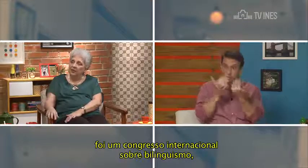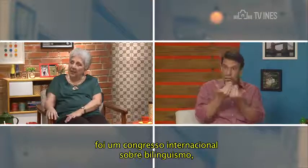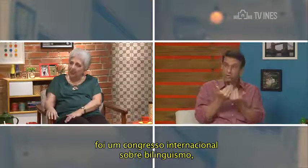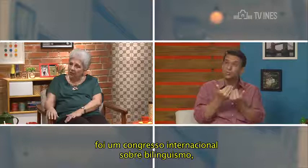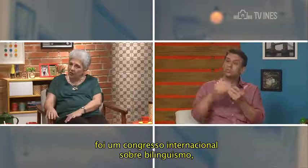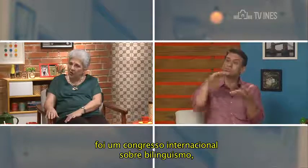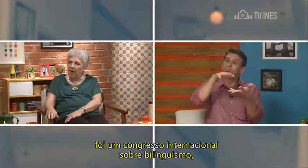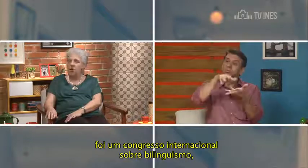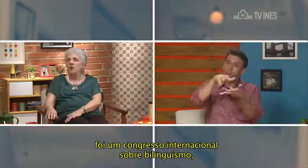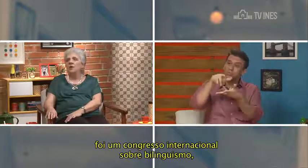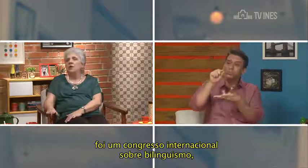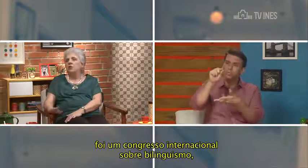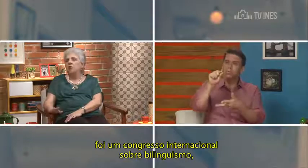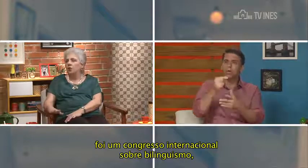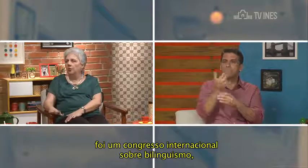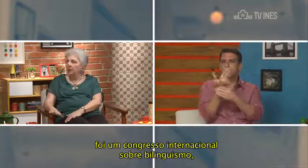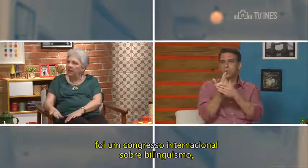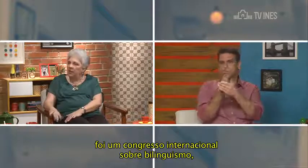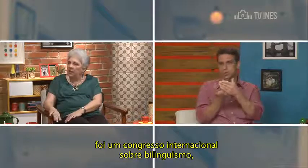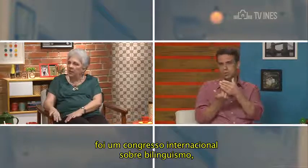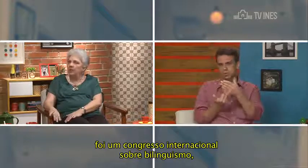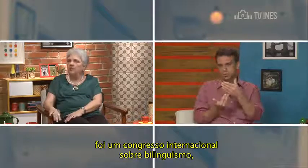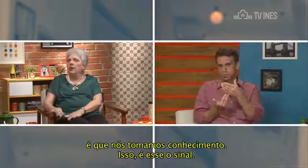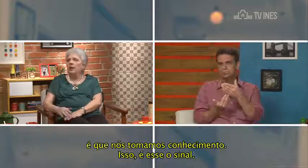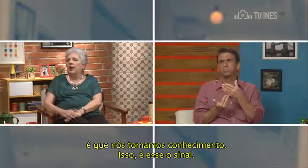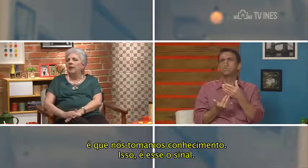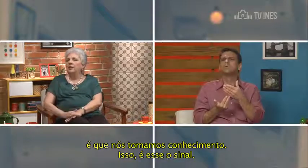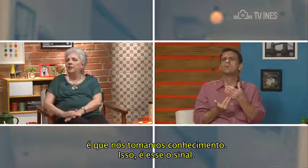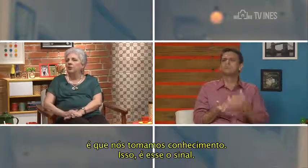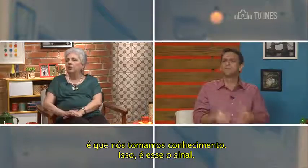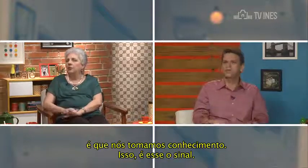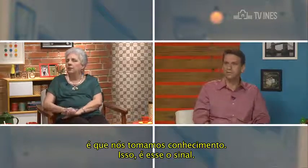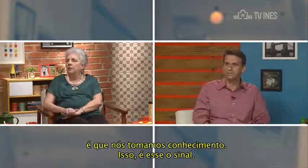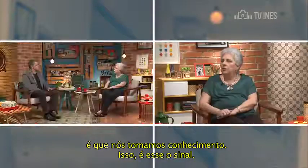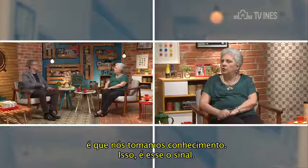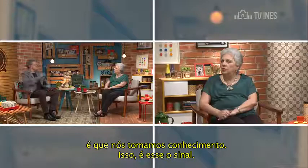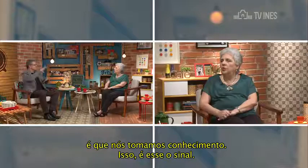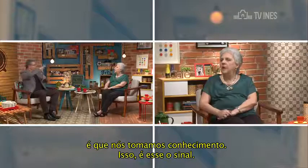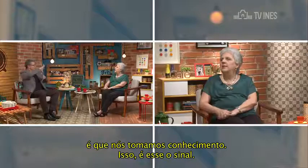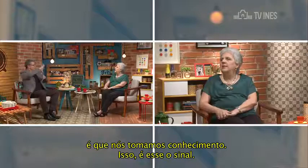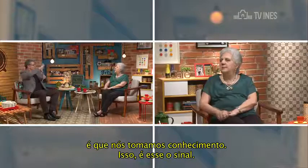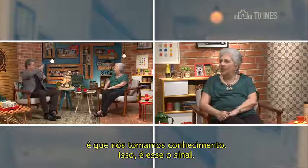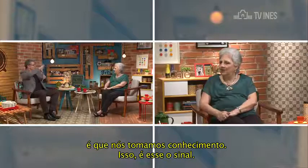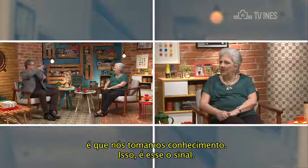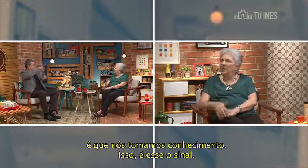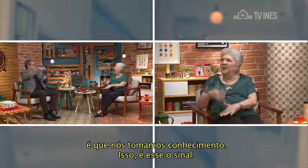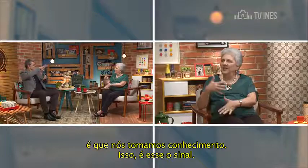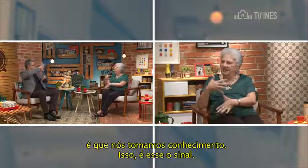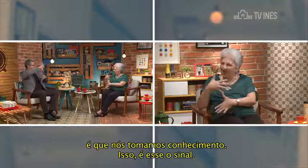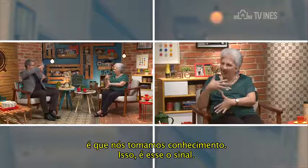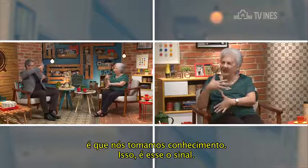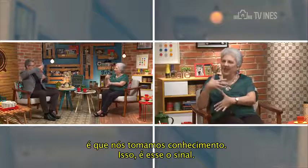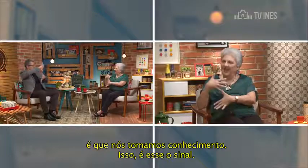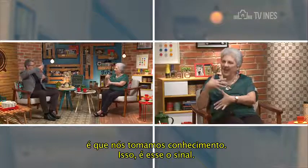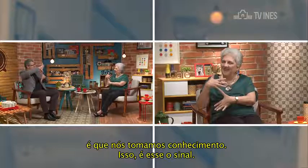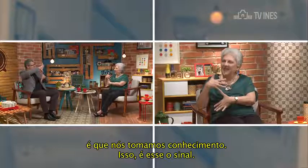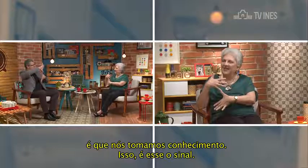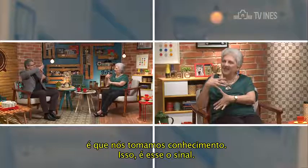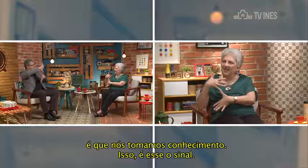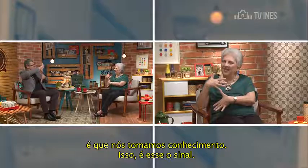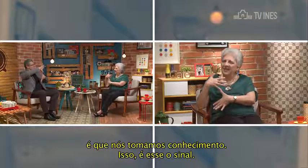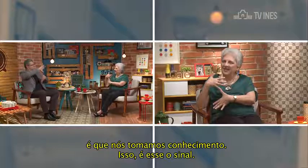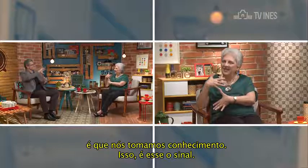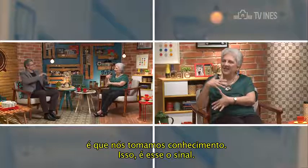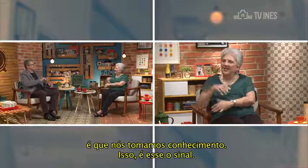Congresso Internacional Sobre Bilinguismo É que nós Tomamos Conhecimento Isso É